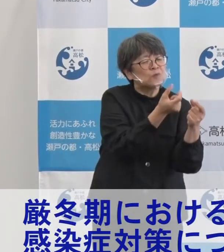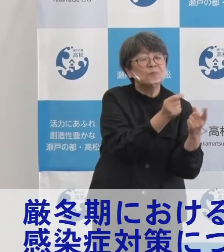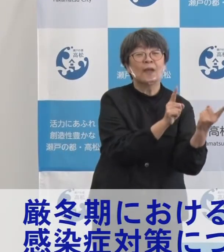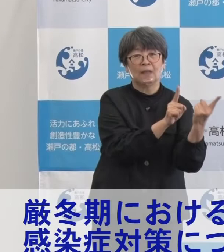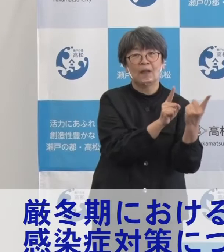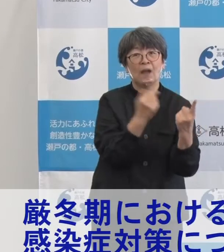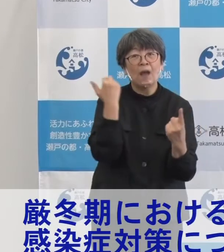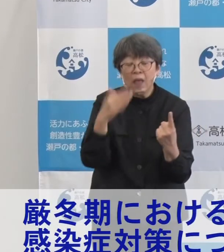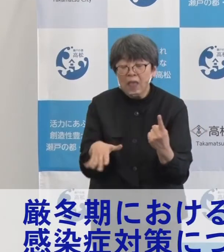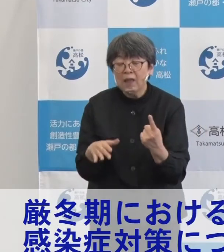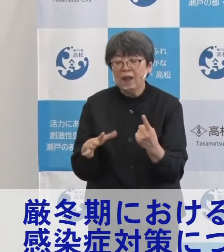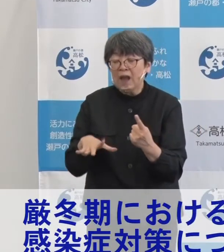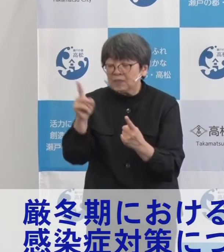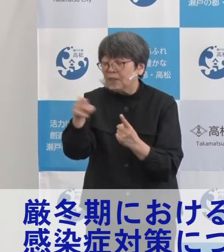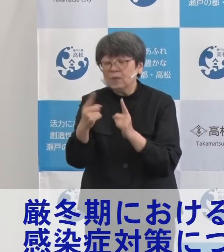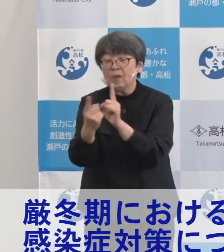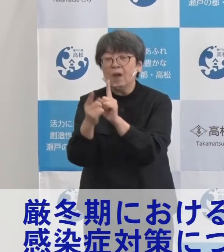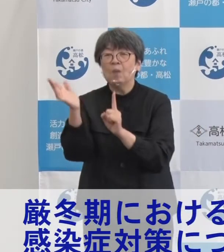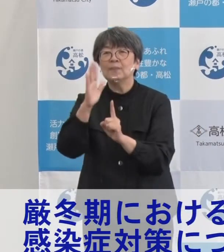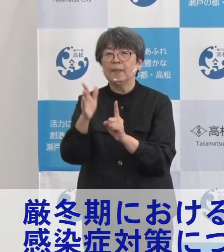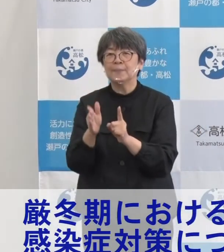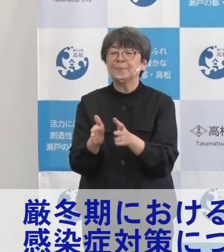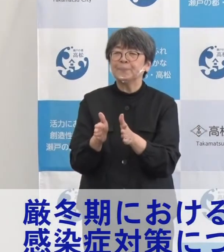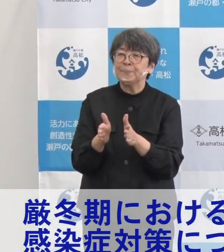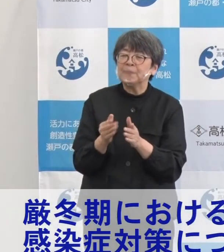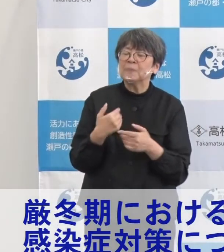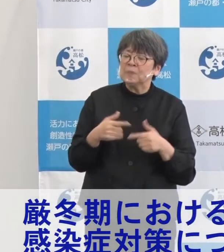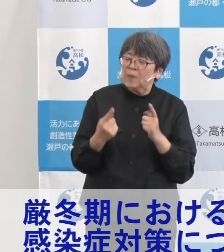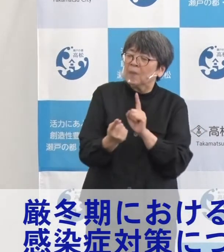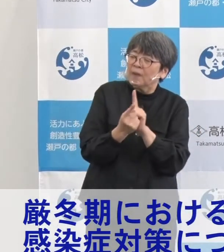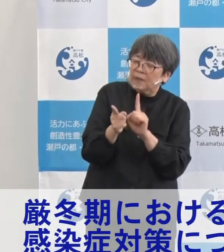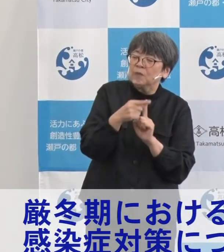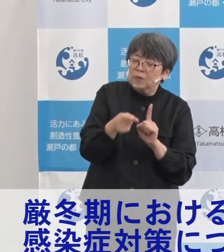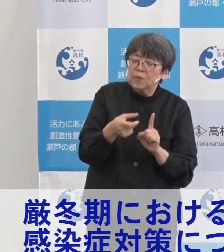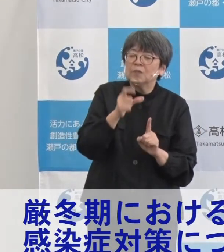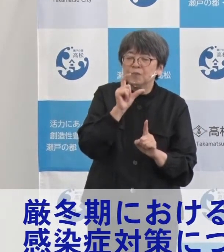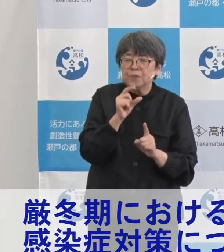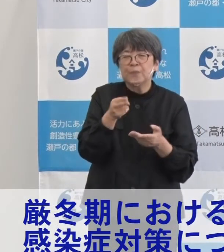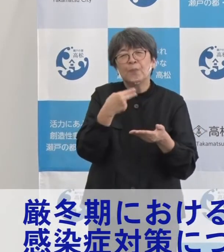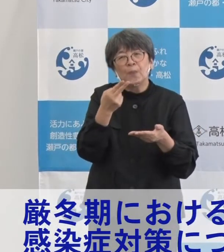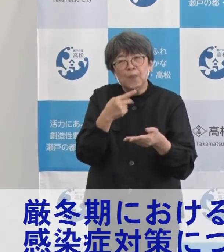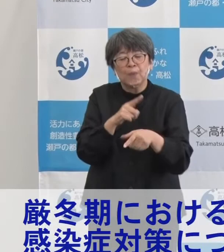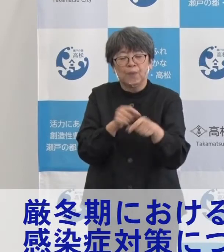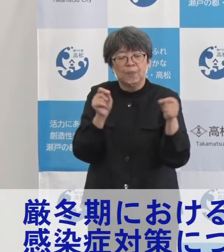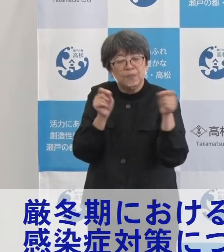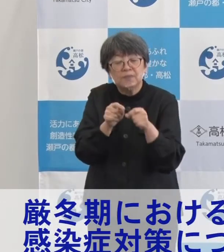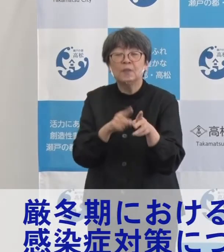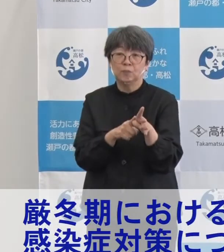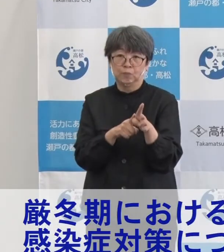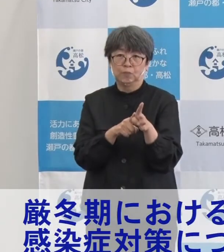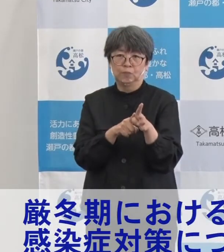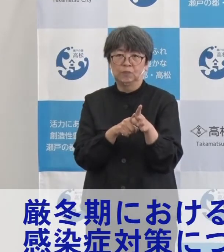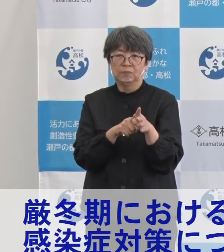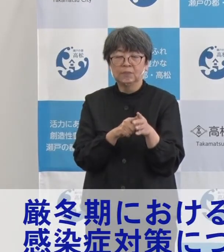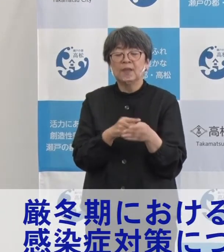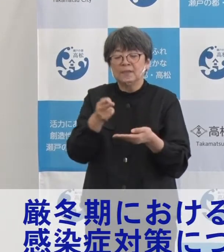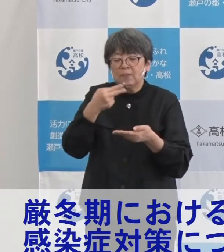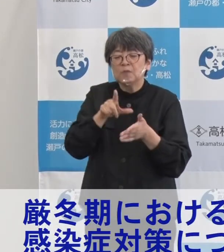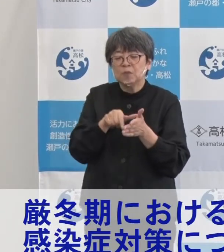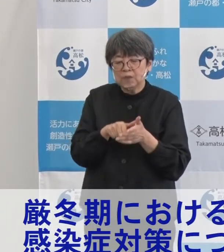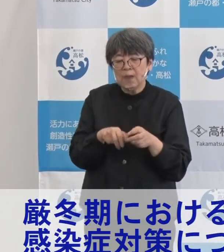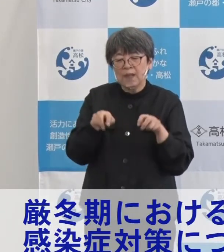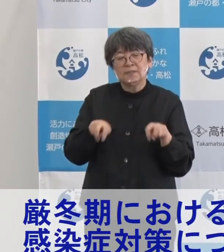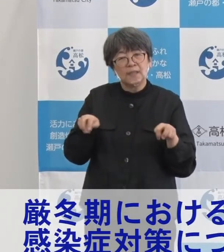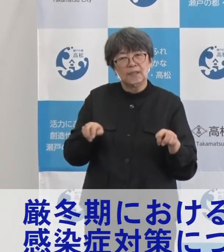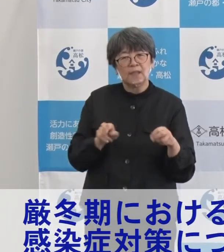と深酒はしごだけなどは控えて適当な資料で雨たまた席の配置を斜め向かいにすると